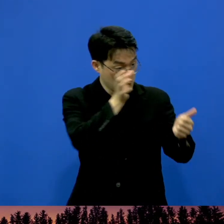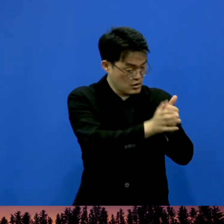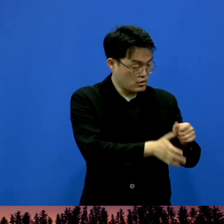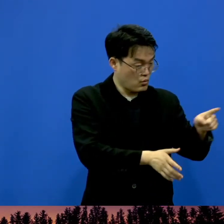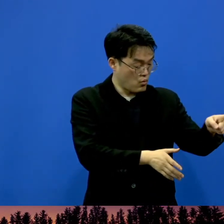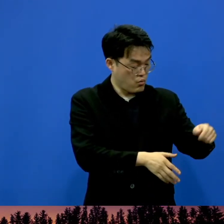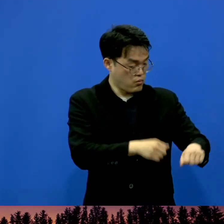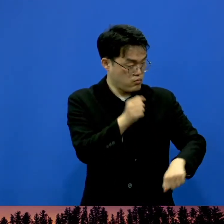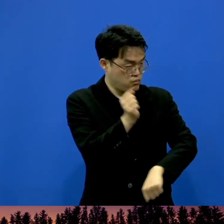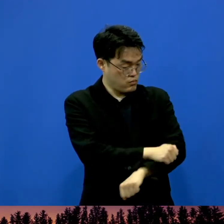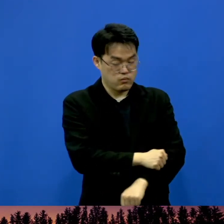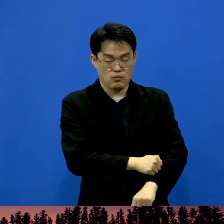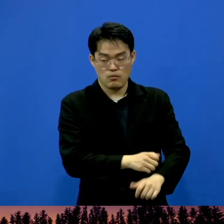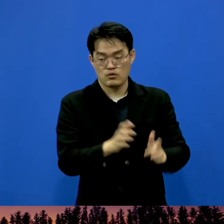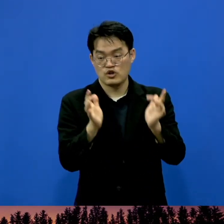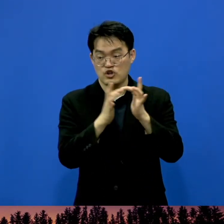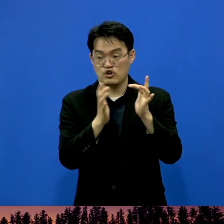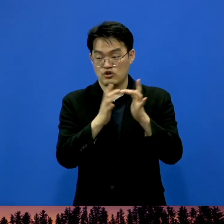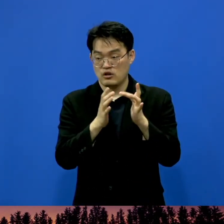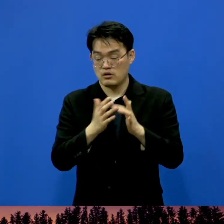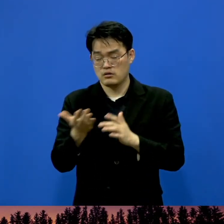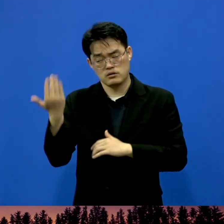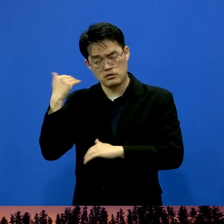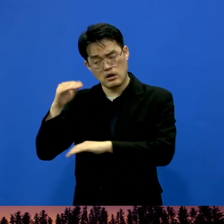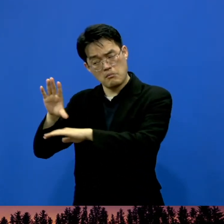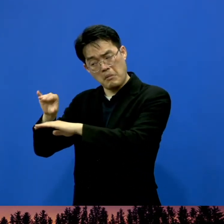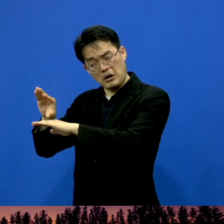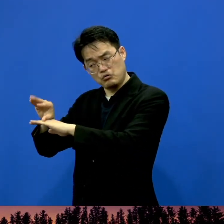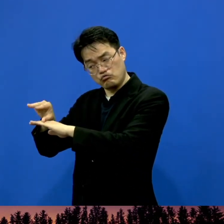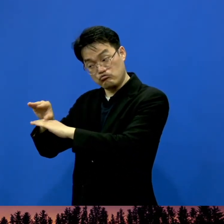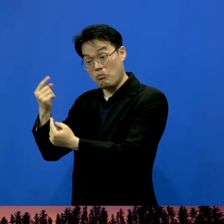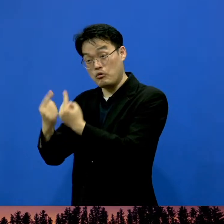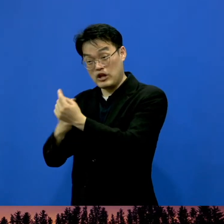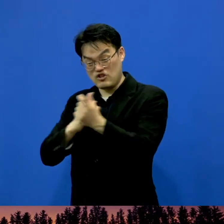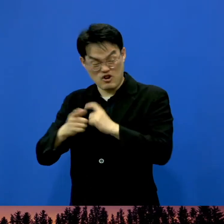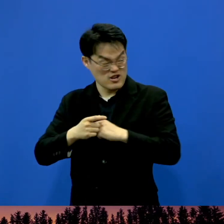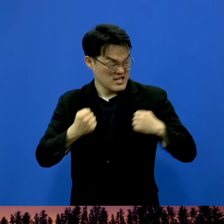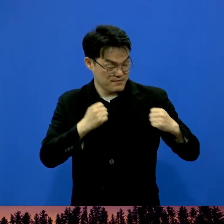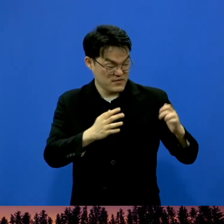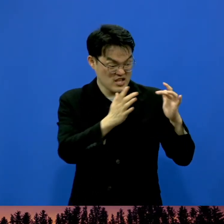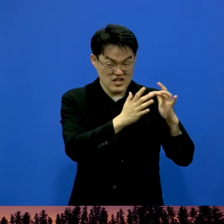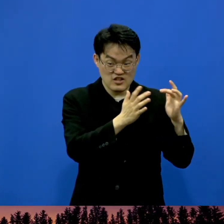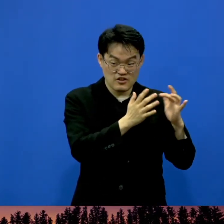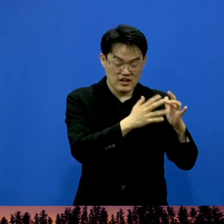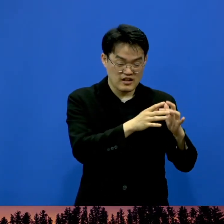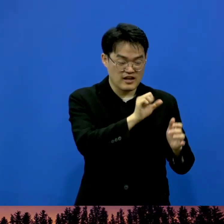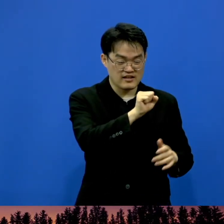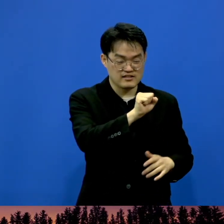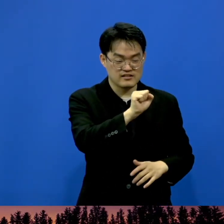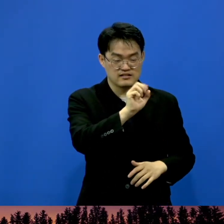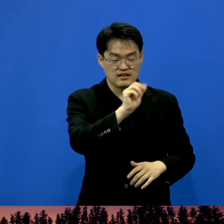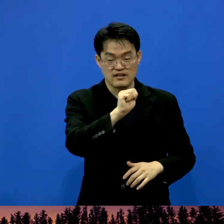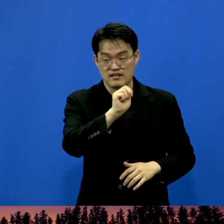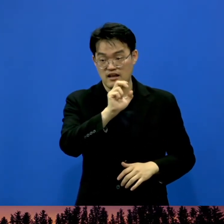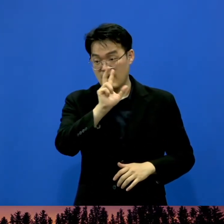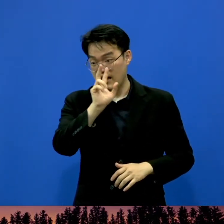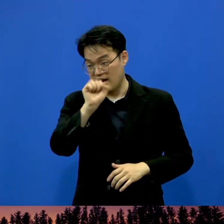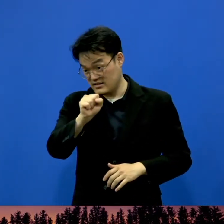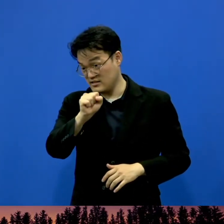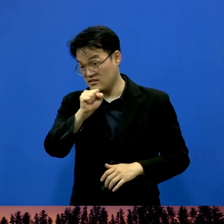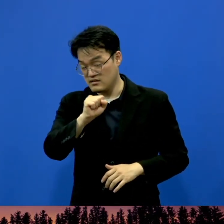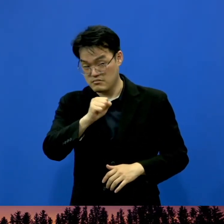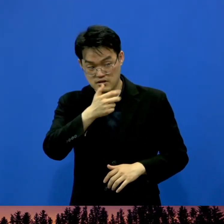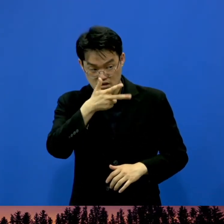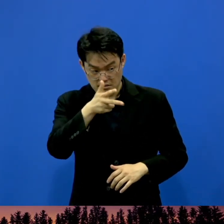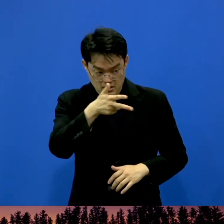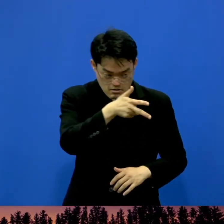인터넷이 요물이잖아요. 기존의 방송국이 할 수 없는 일까지 파워를 갖고 이 SNS가. 그죠? 카메라 하나만 가지고